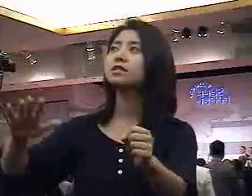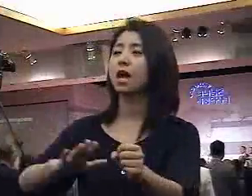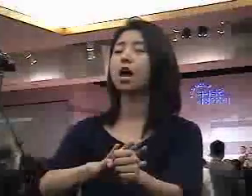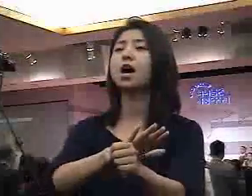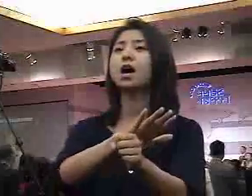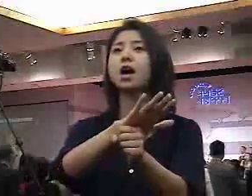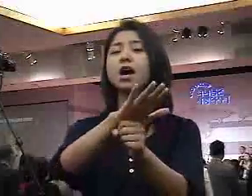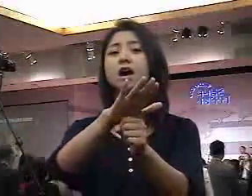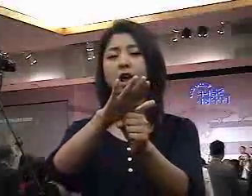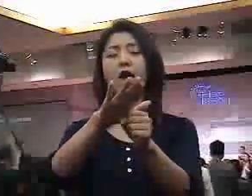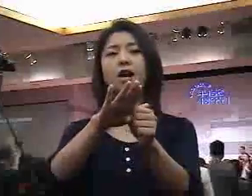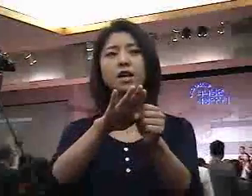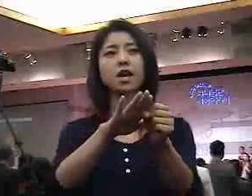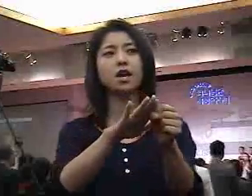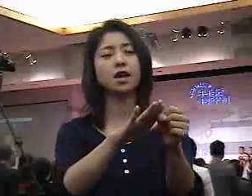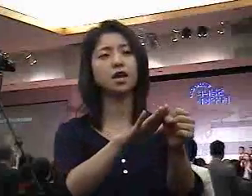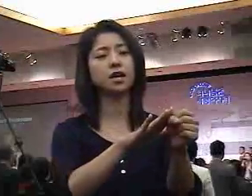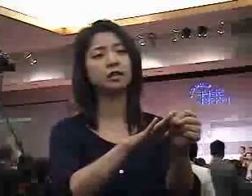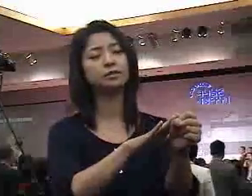주님만